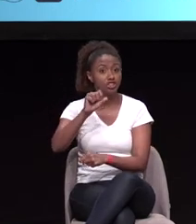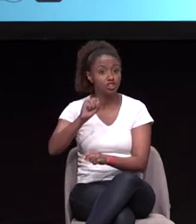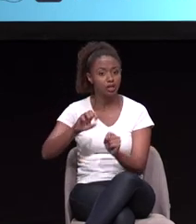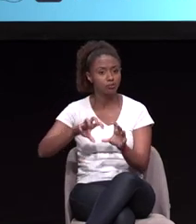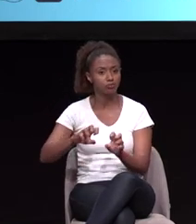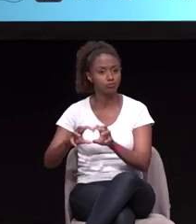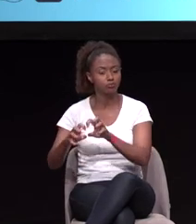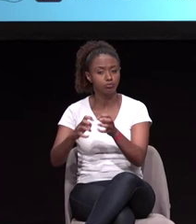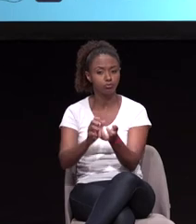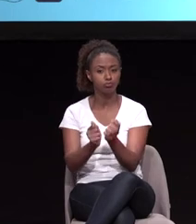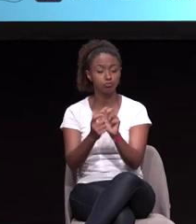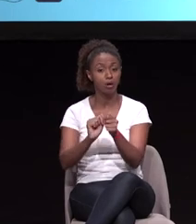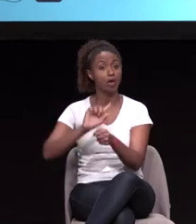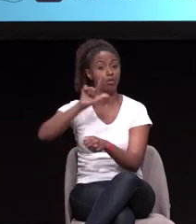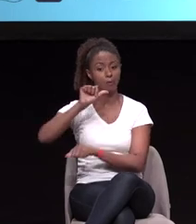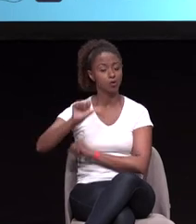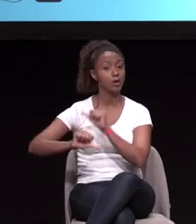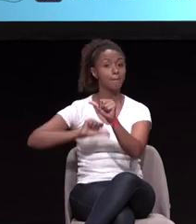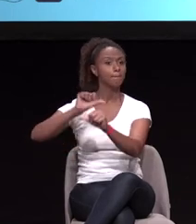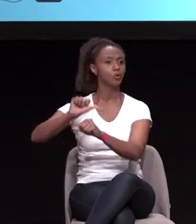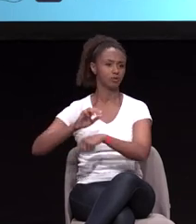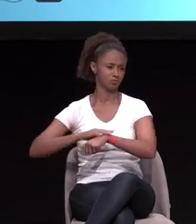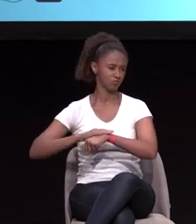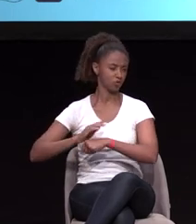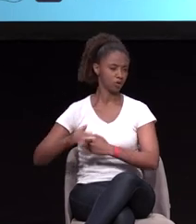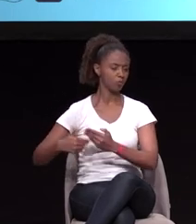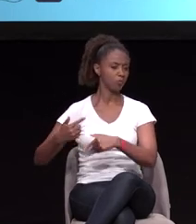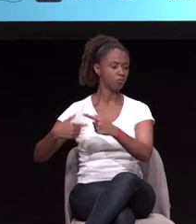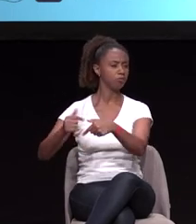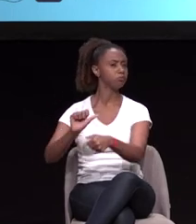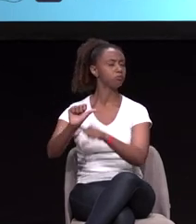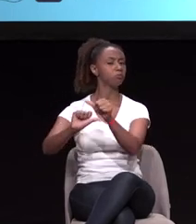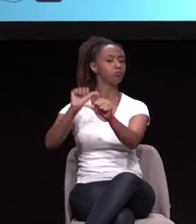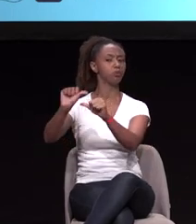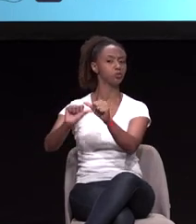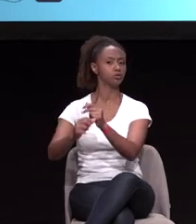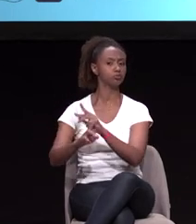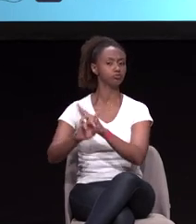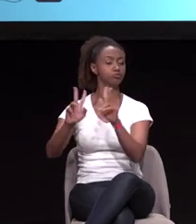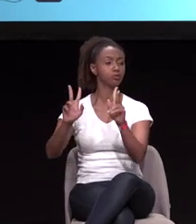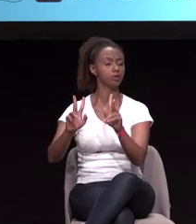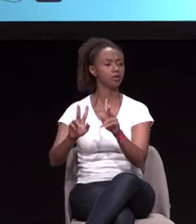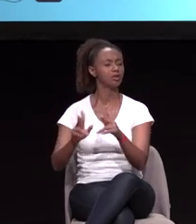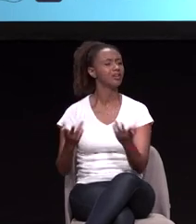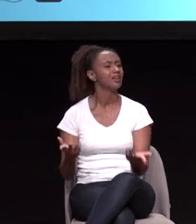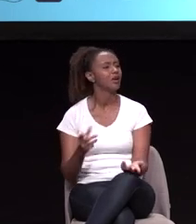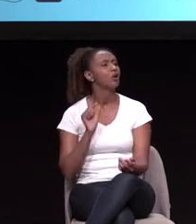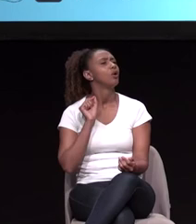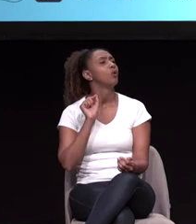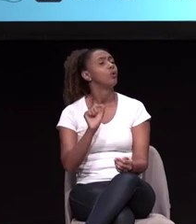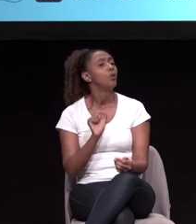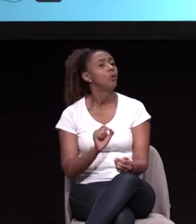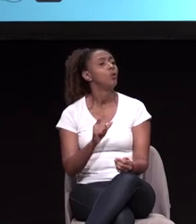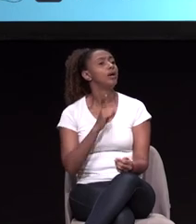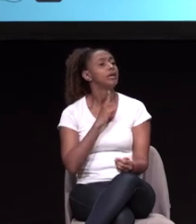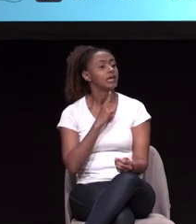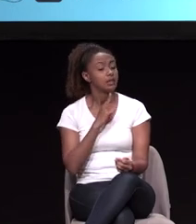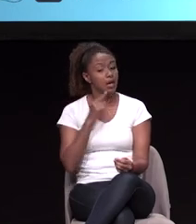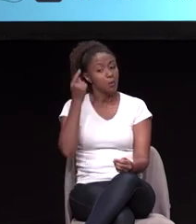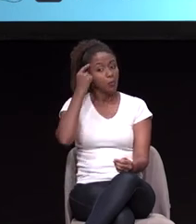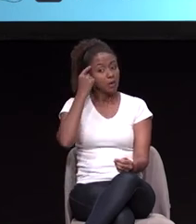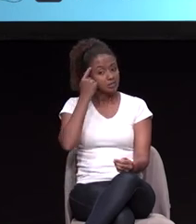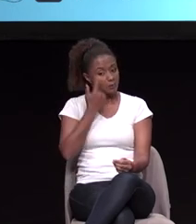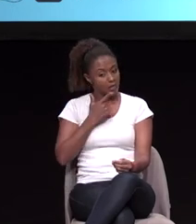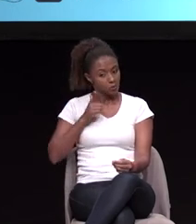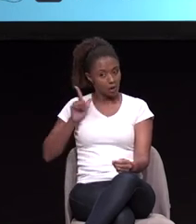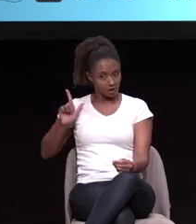todo esse processo muda ao longo do tempo qual é a ligação que existe entre este esse pensamento anterior dos